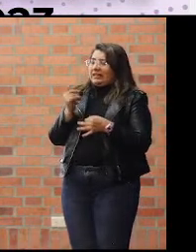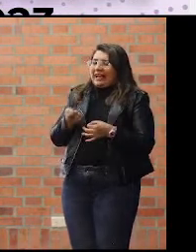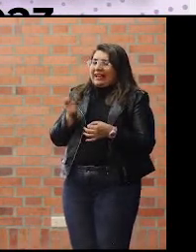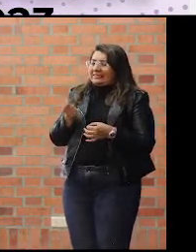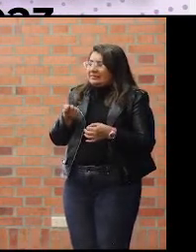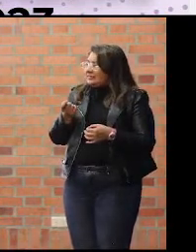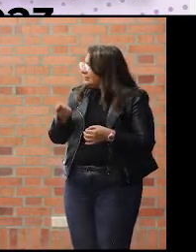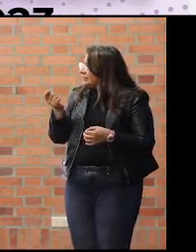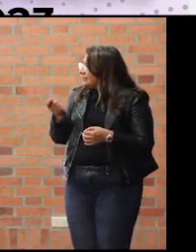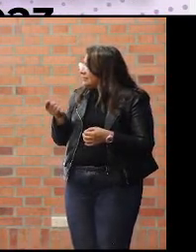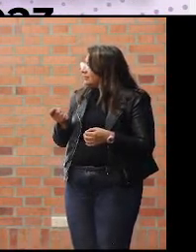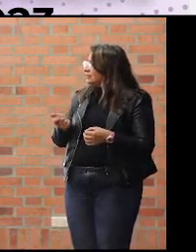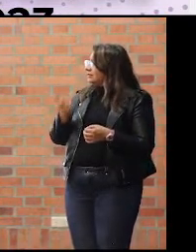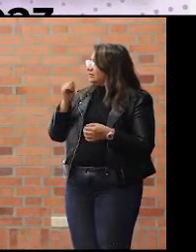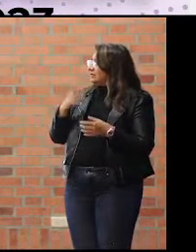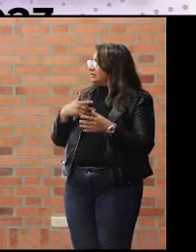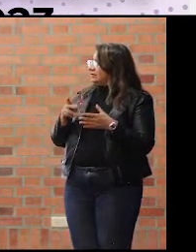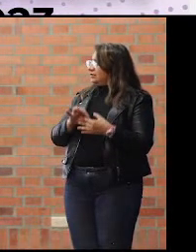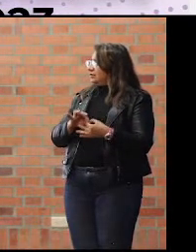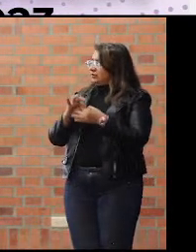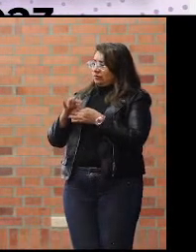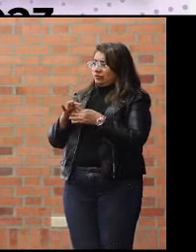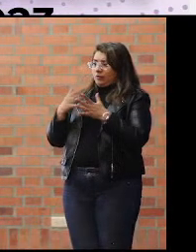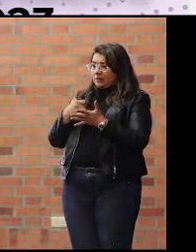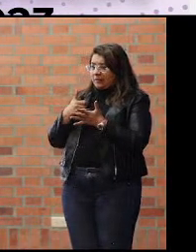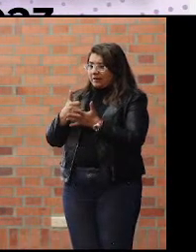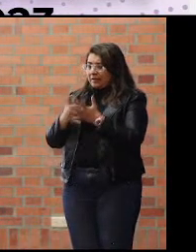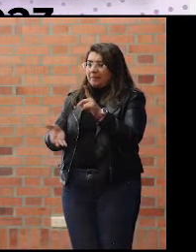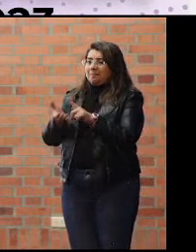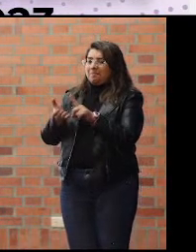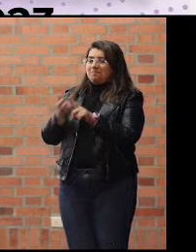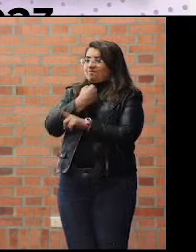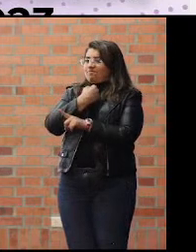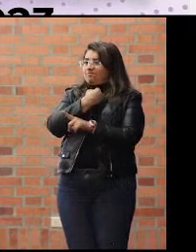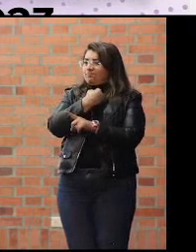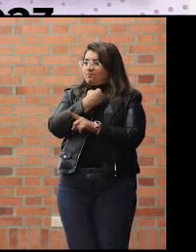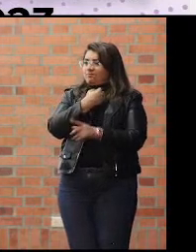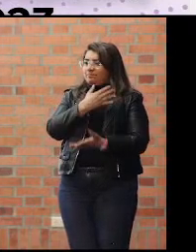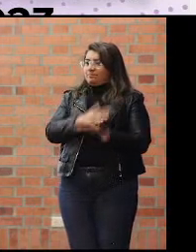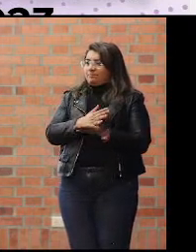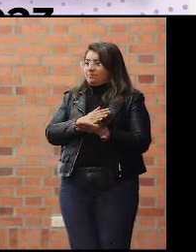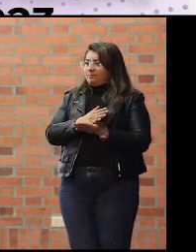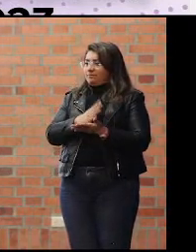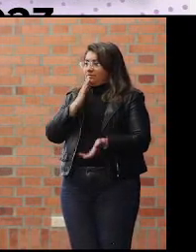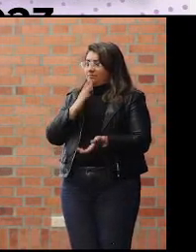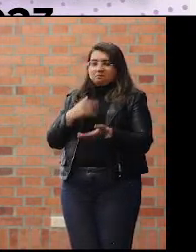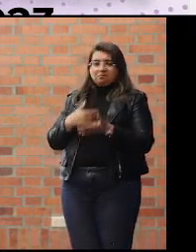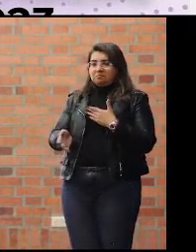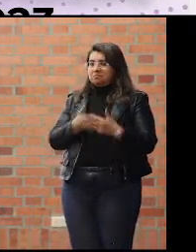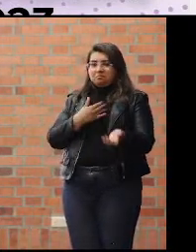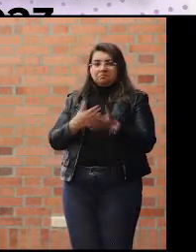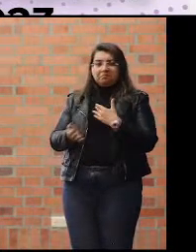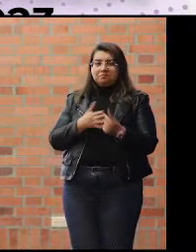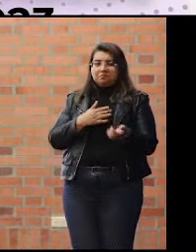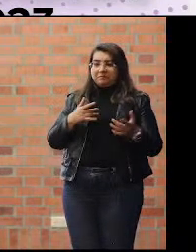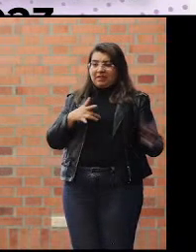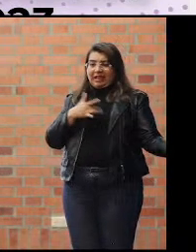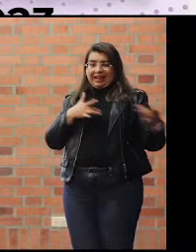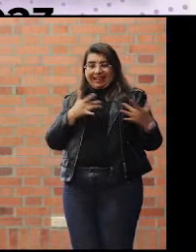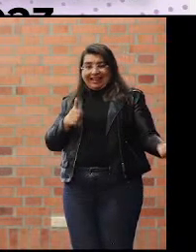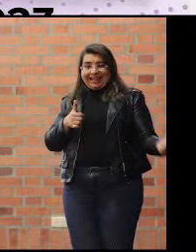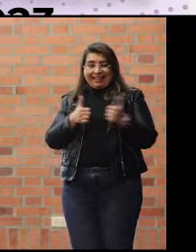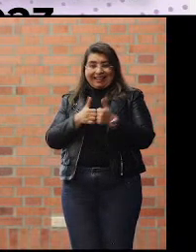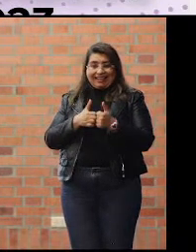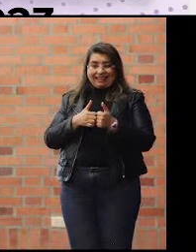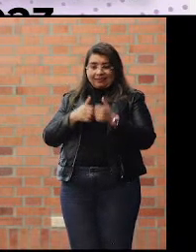casi puedo ver su alegría en este con Este triunfo pero la vida tiene sus misterios Y aunque no pudimos disfrutar con ella Este